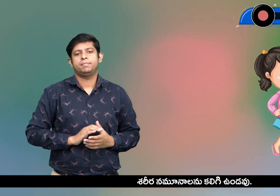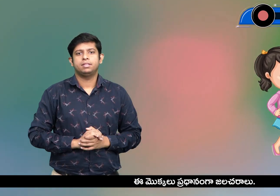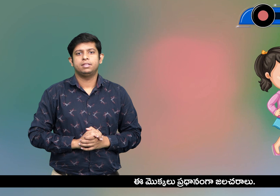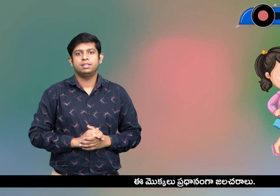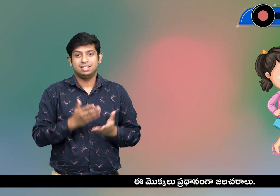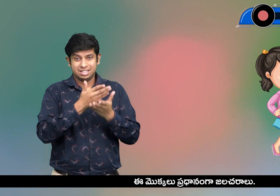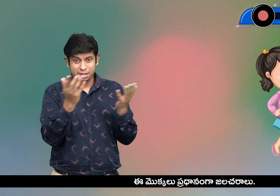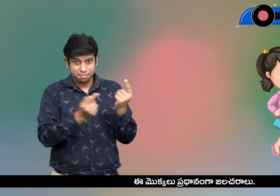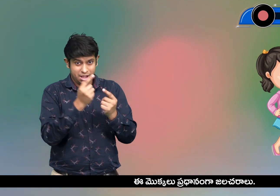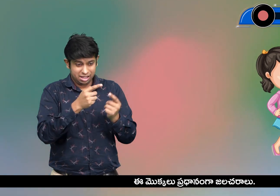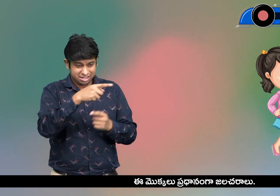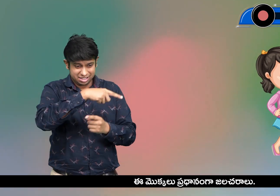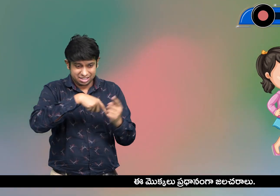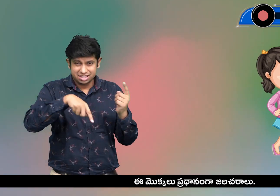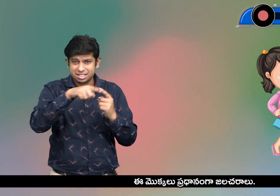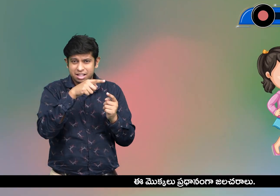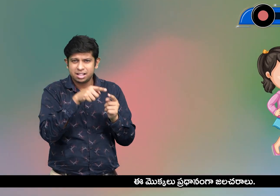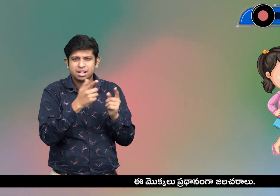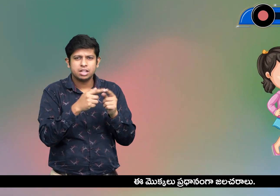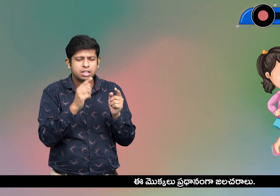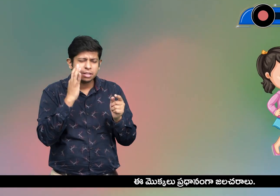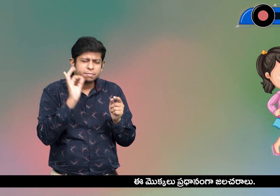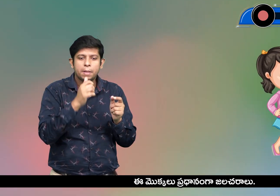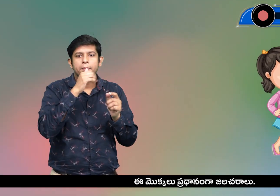ఈ మొక్కలు ప్రధానంగా జలచరాలు.